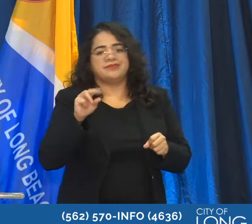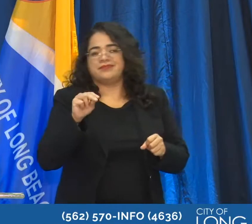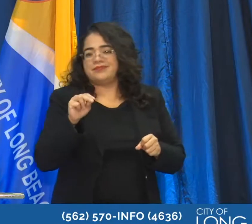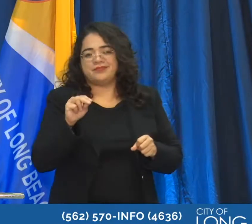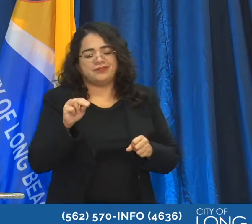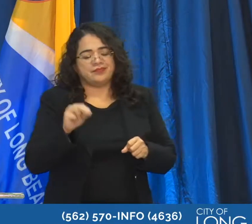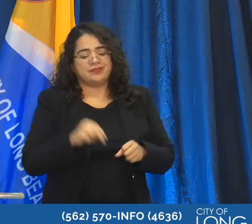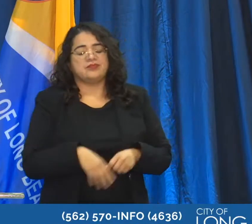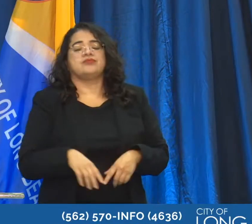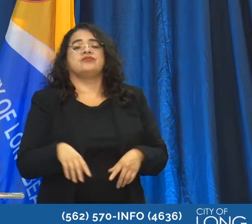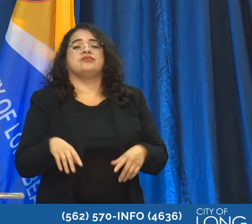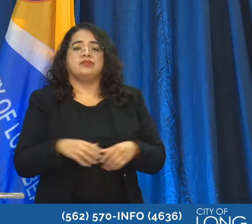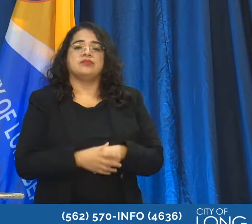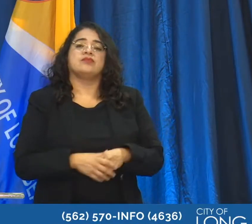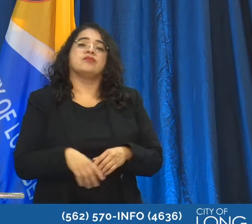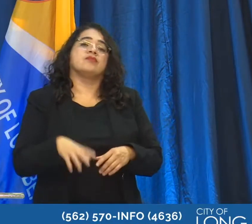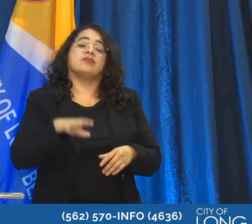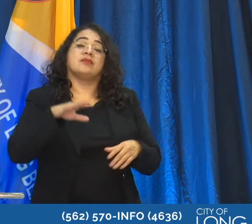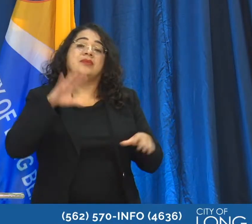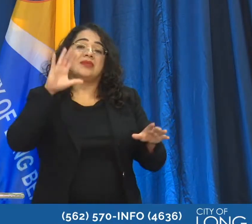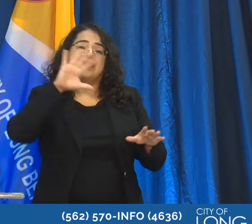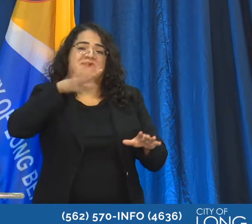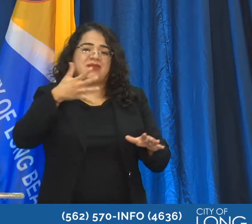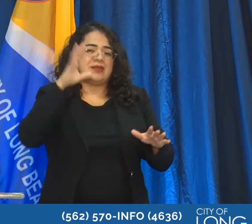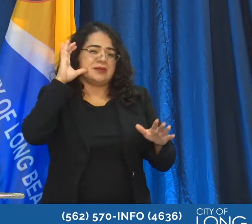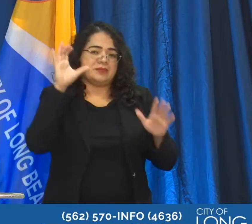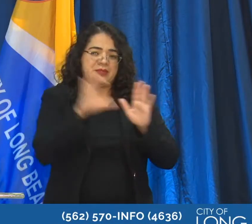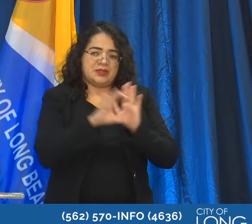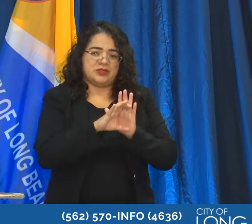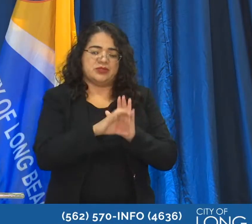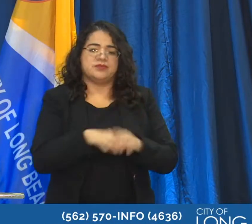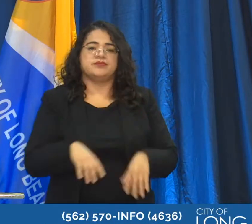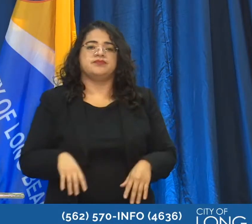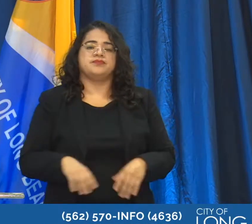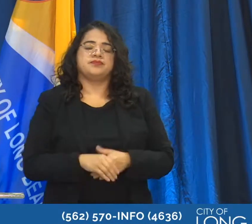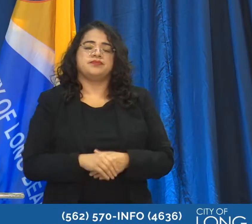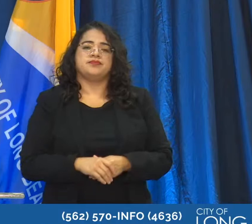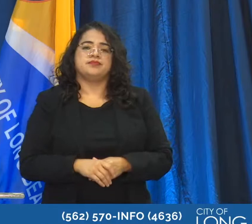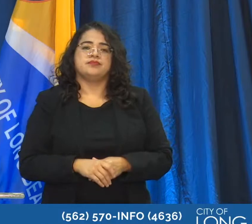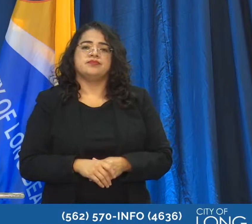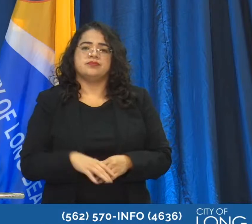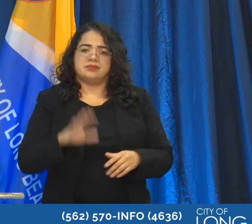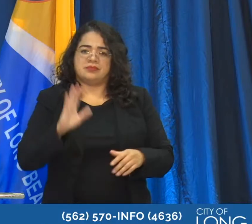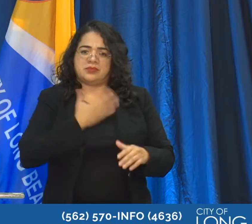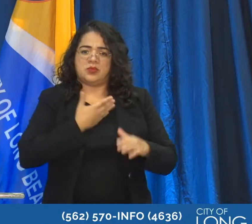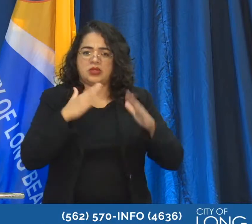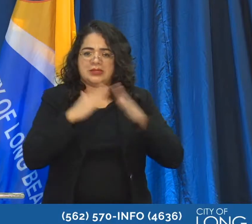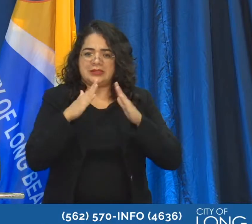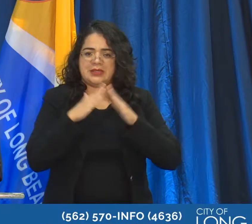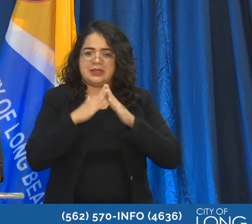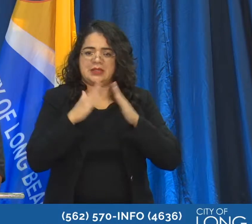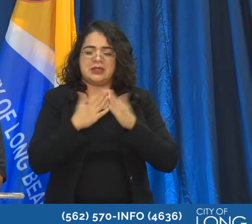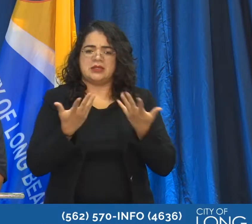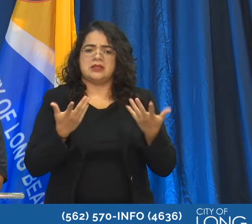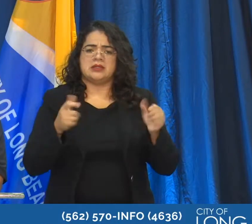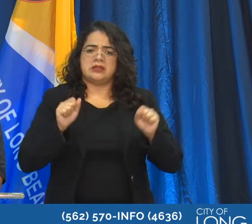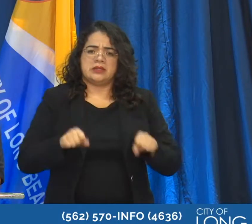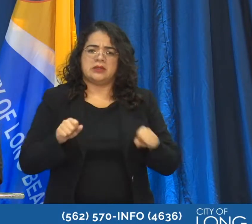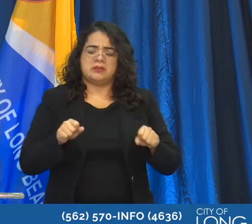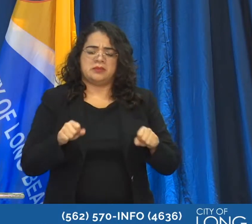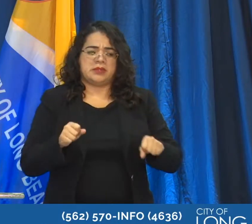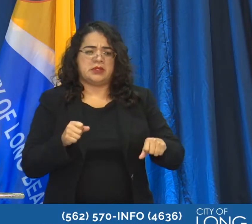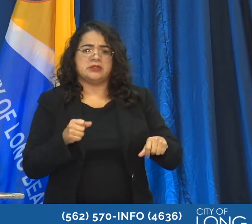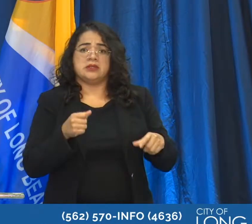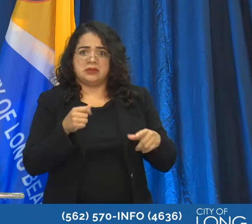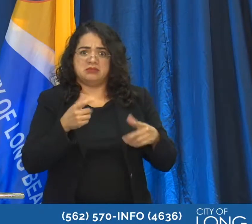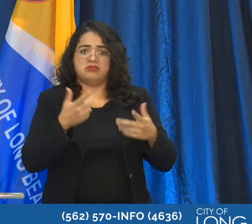cercanamente. La imagen número 5, que son los datos de los hospitales de nuestra ciudad. Nuestra capacidad hospitalaria